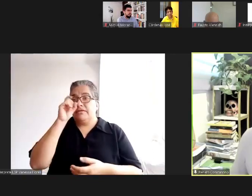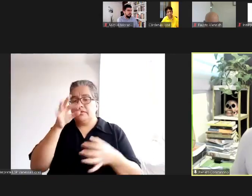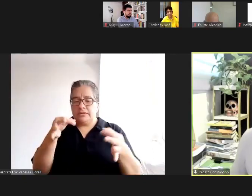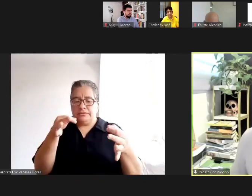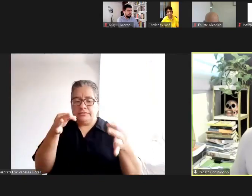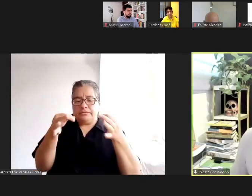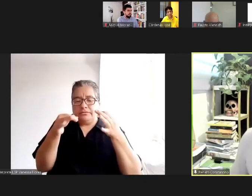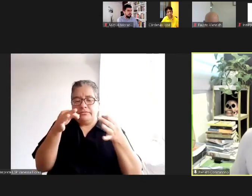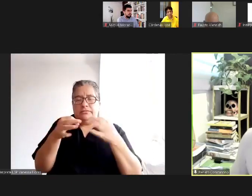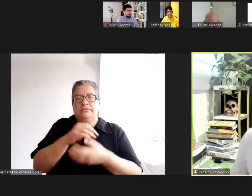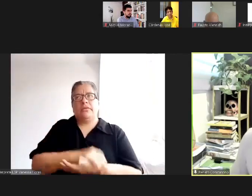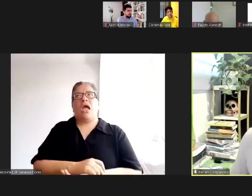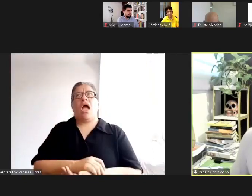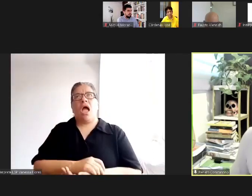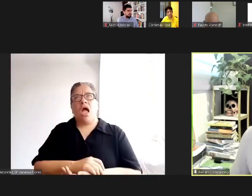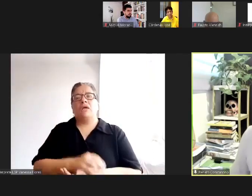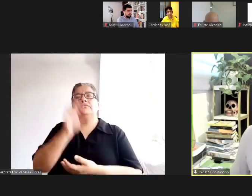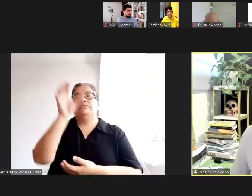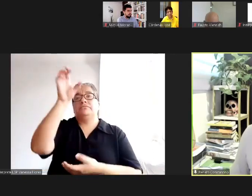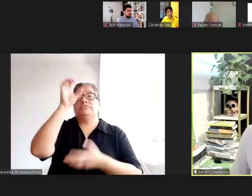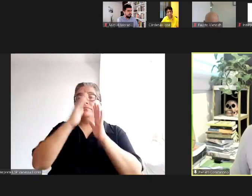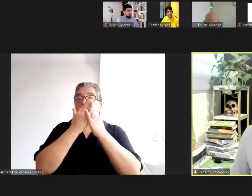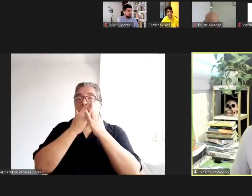hizo que, por ejemplo, la biblioteca de la universidad